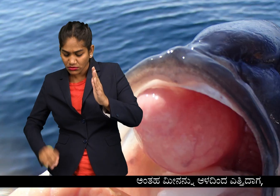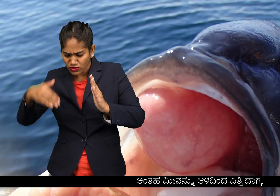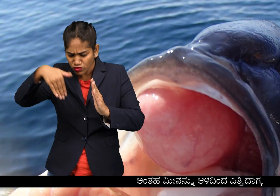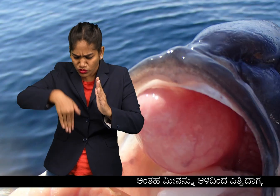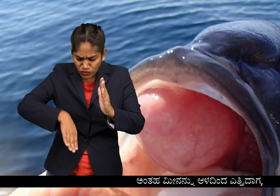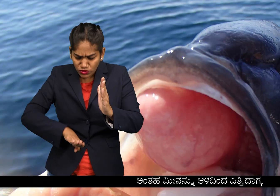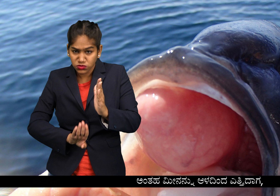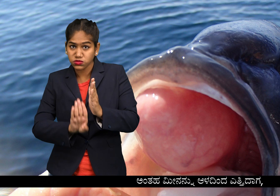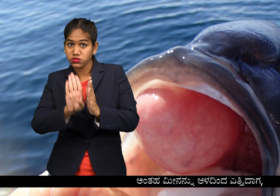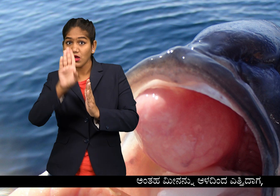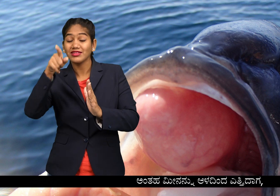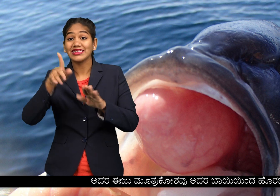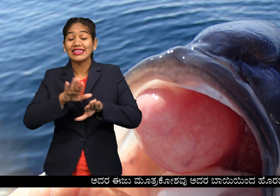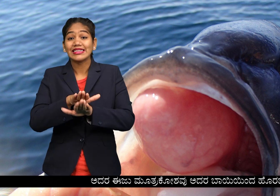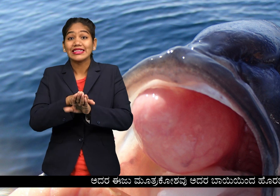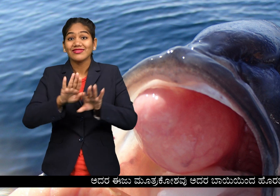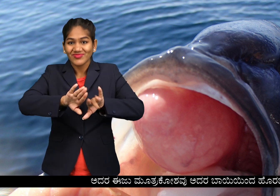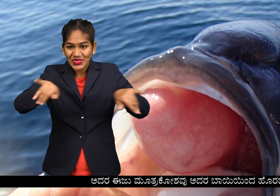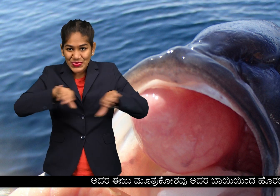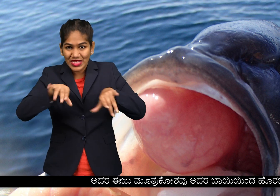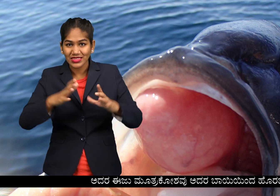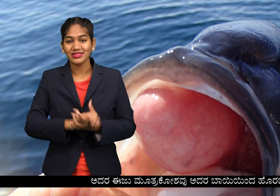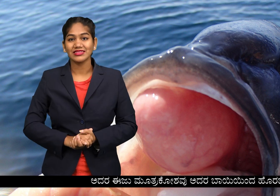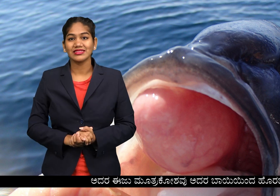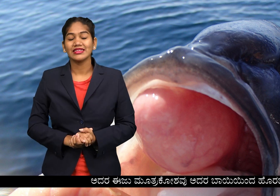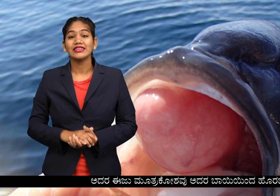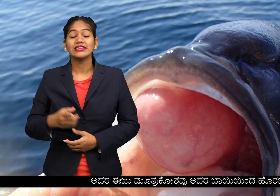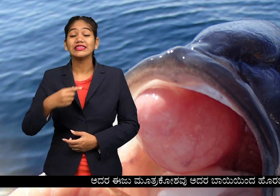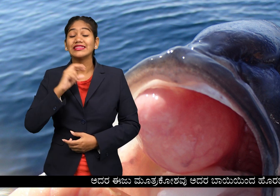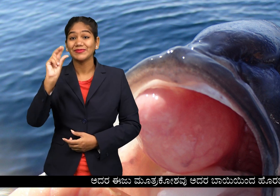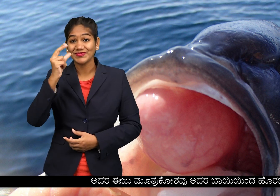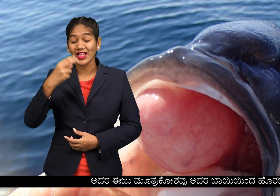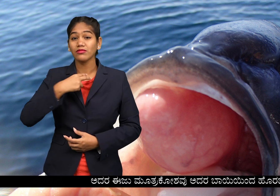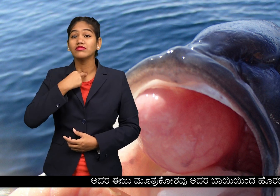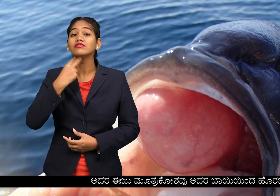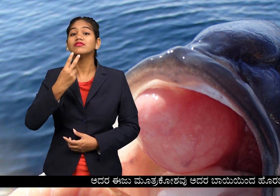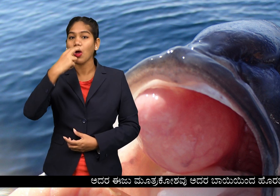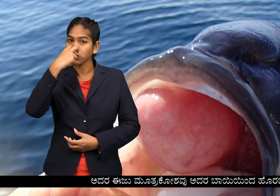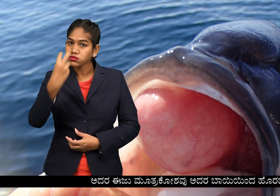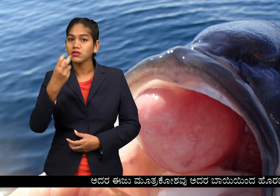ಅದರ ಈಜು ಮೂತ್ರಕೋಶವು ಅದರ ಬಾಯಿಂದ ಹೊರಬರುತ್ತೆ.